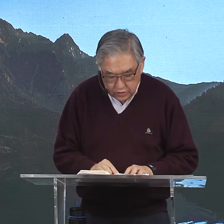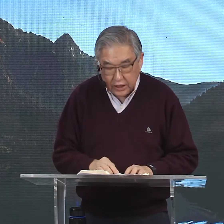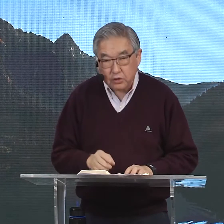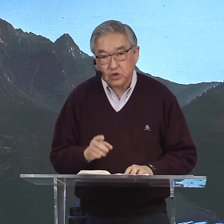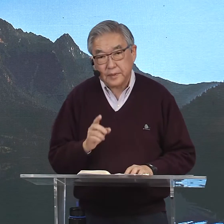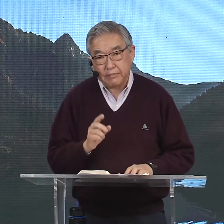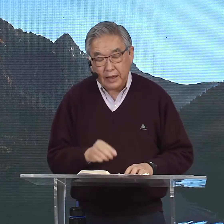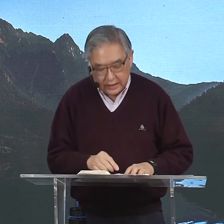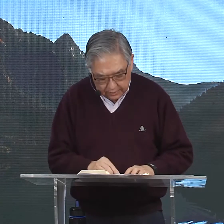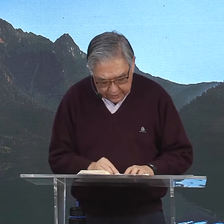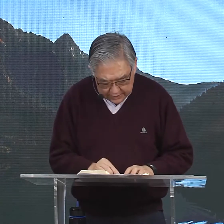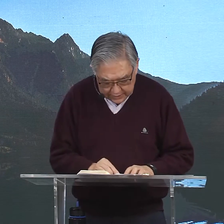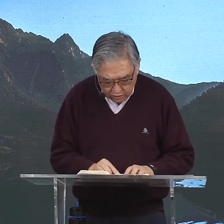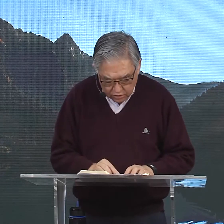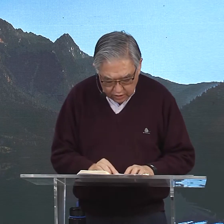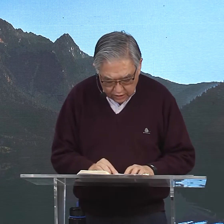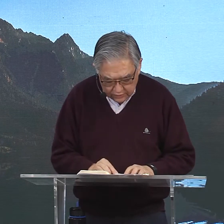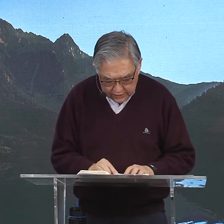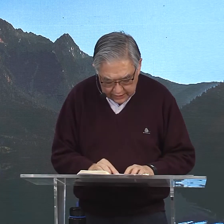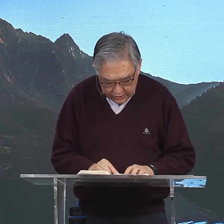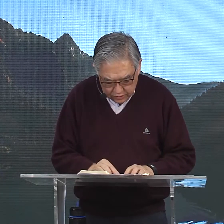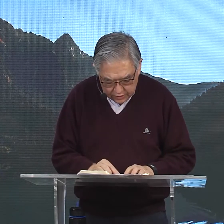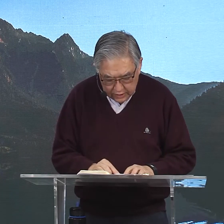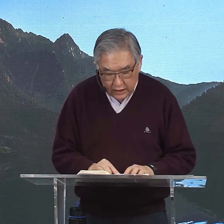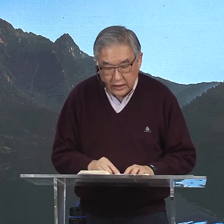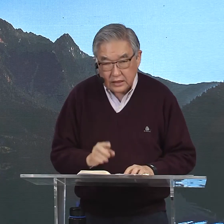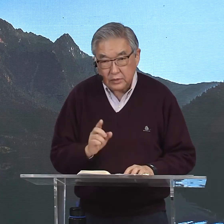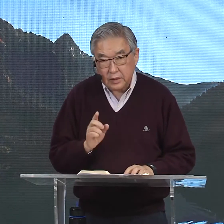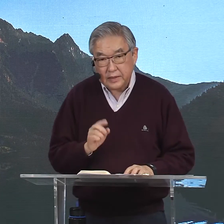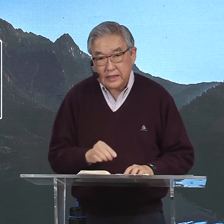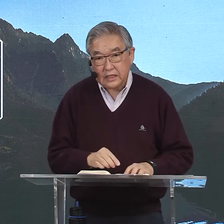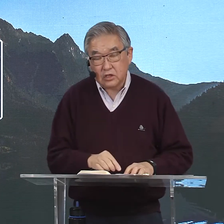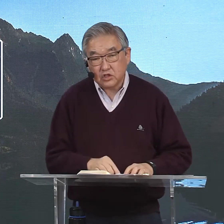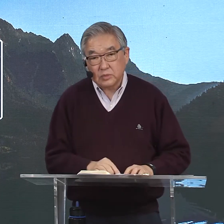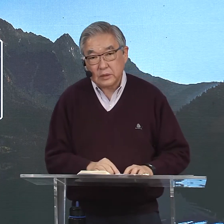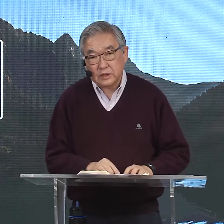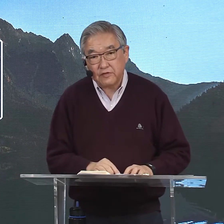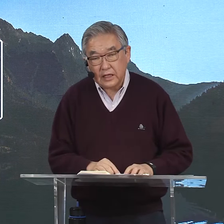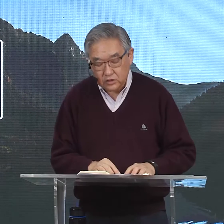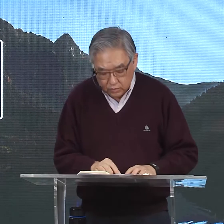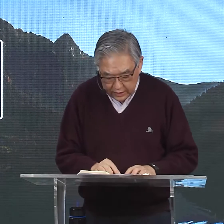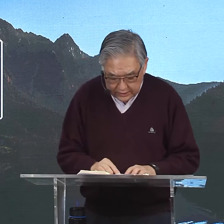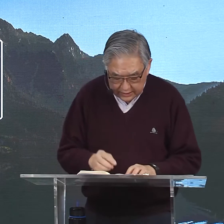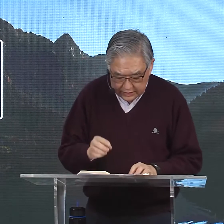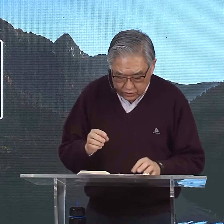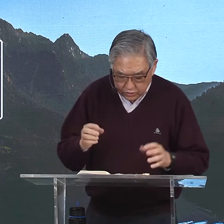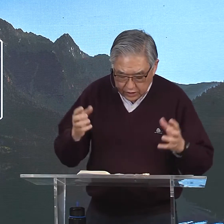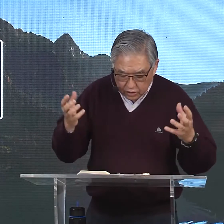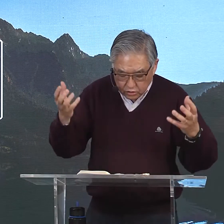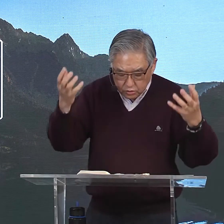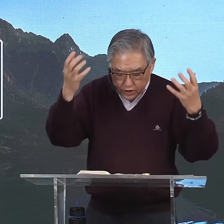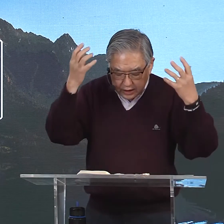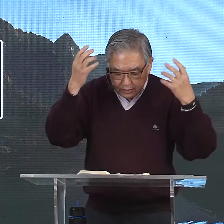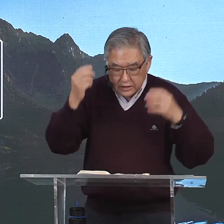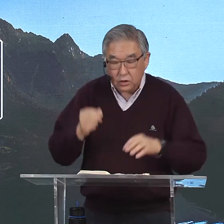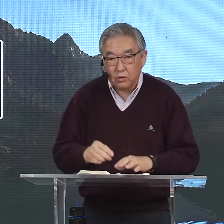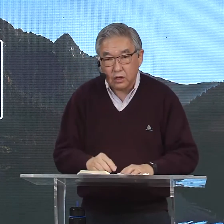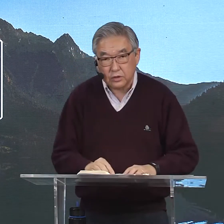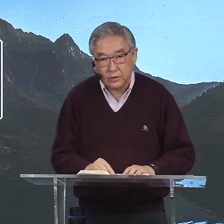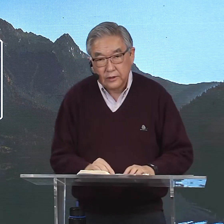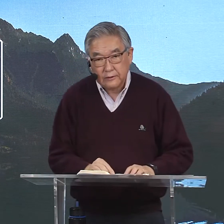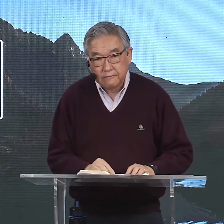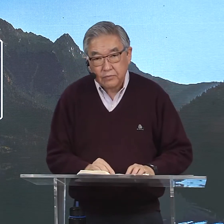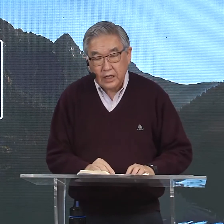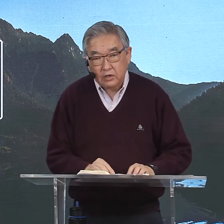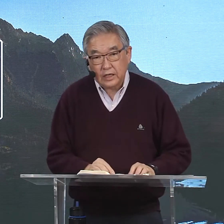mesa que o senhor nos preparam na presença aos nossos adversários e na semana passada nós começamos a falar sobre essa questão de o senhor nos um dia